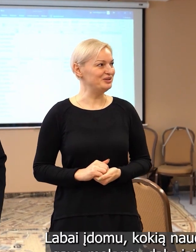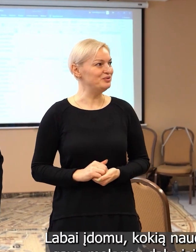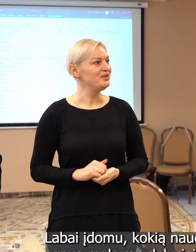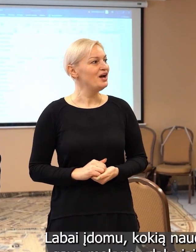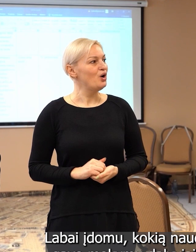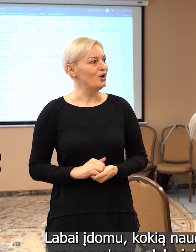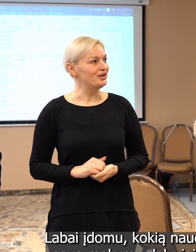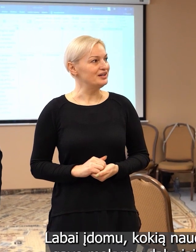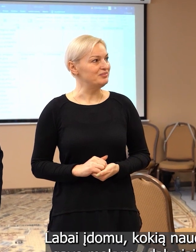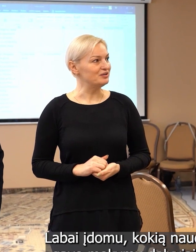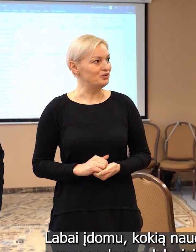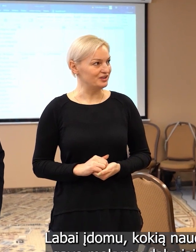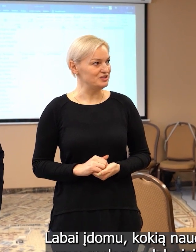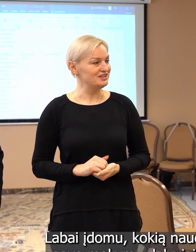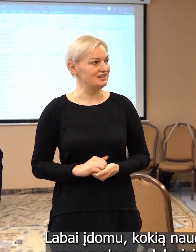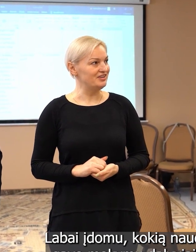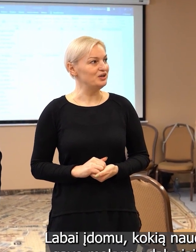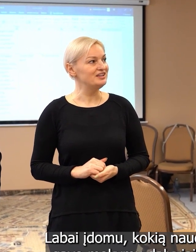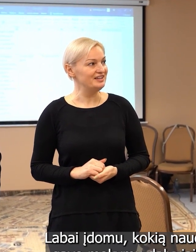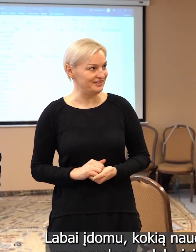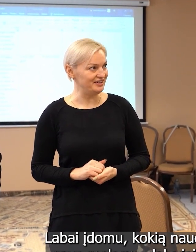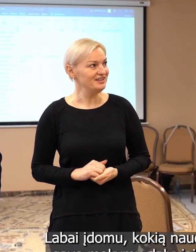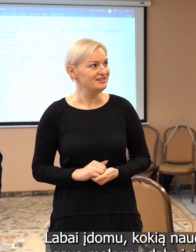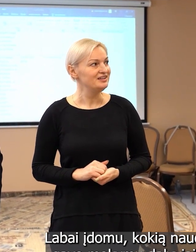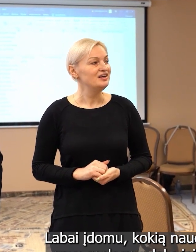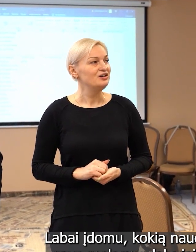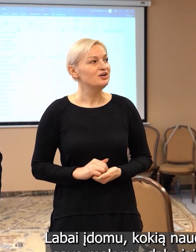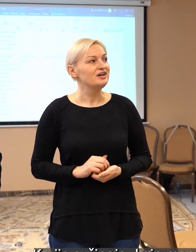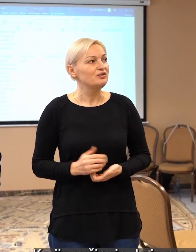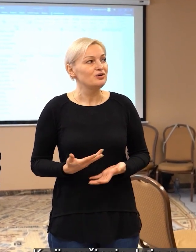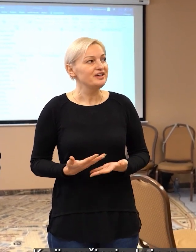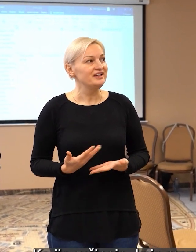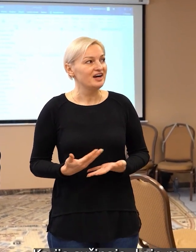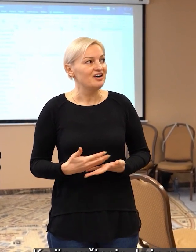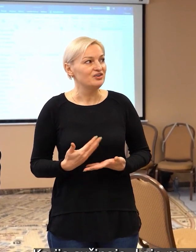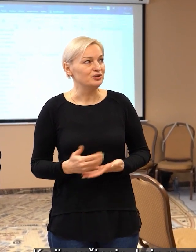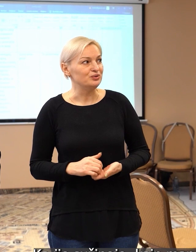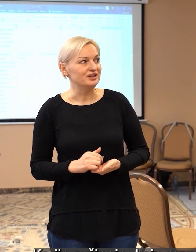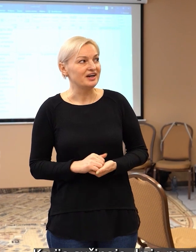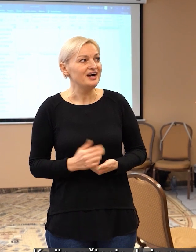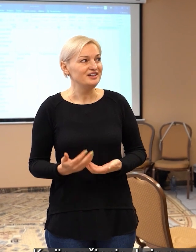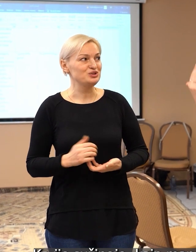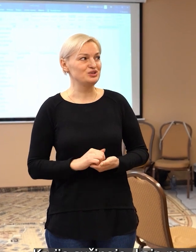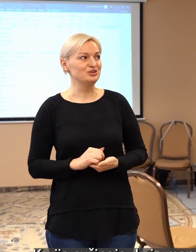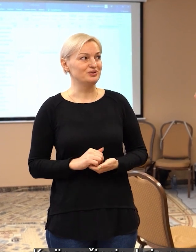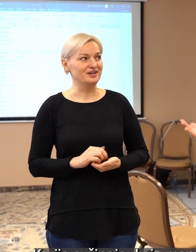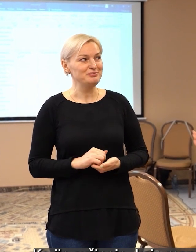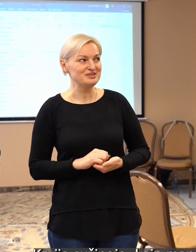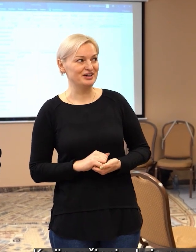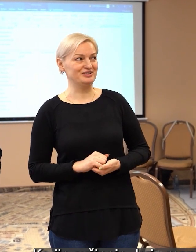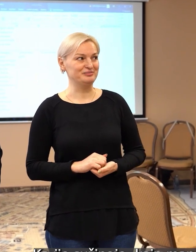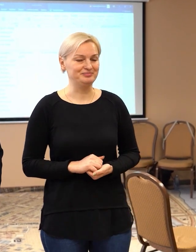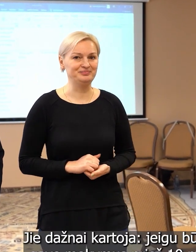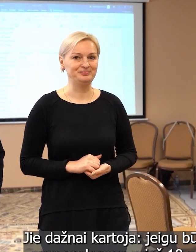Labai įdomu. O dabar mokymuose dalyvauja dalyviai. Kokią jie gavo naudą? Ką jie sužinojo? Kaip